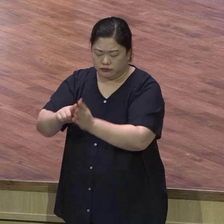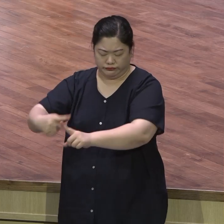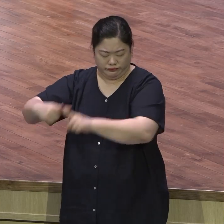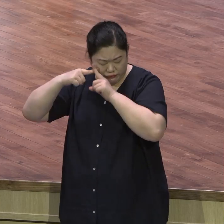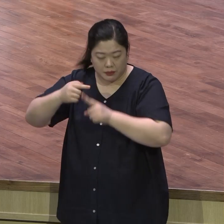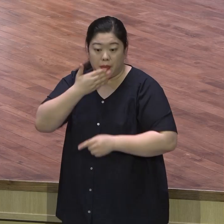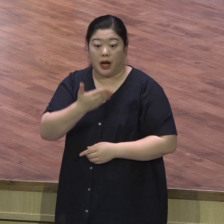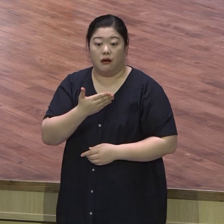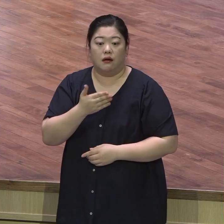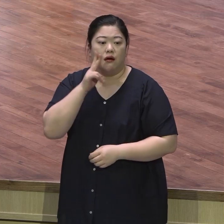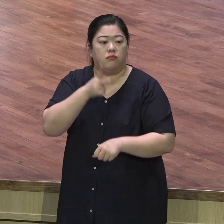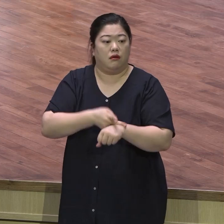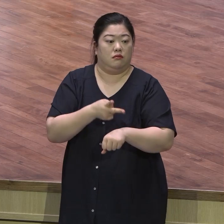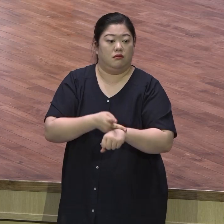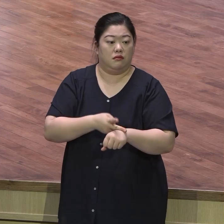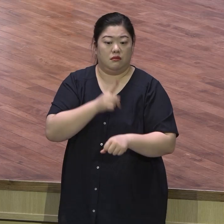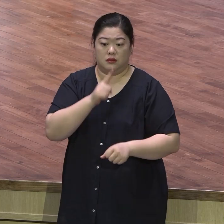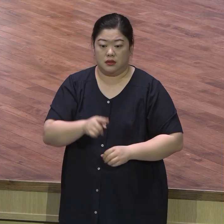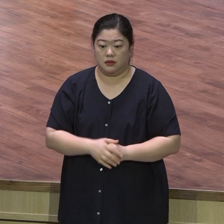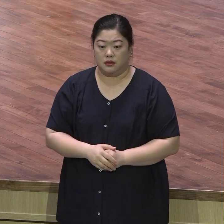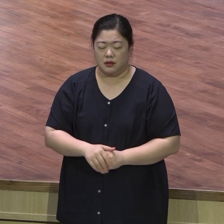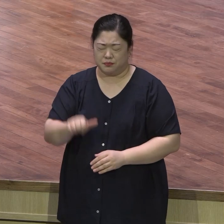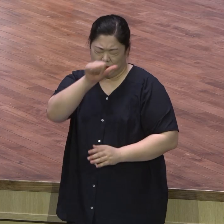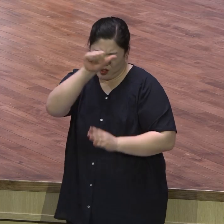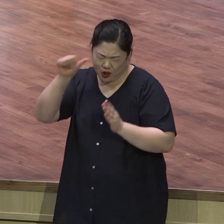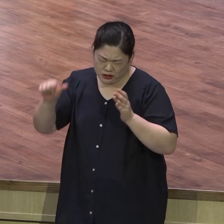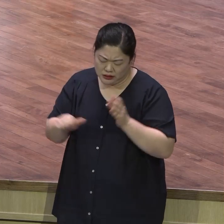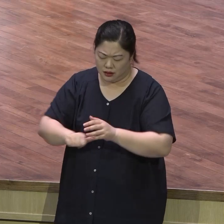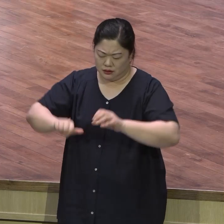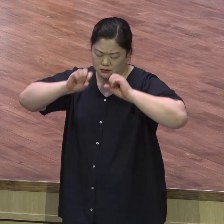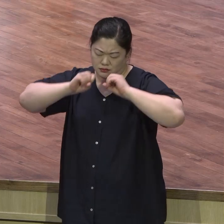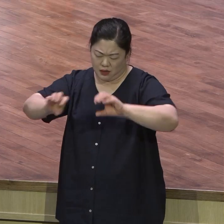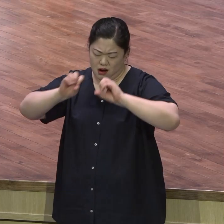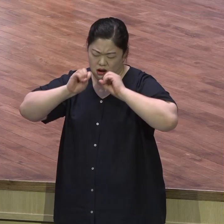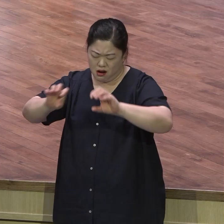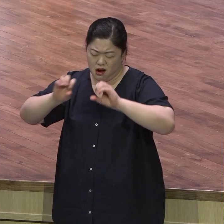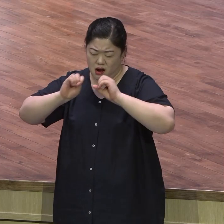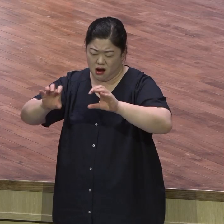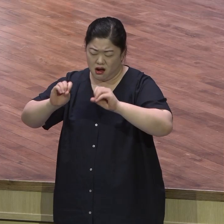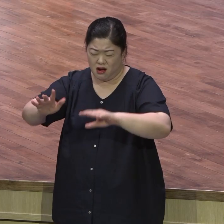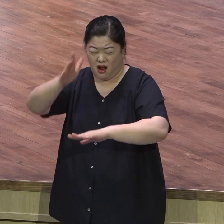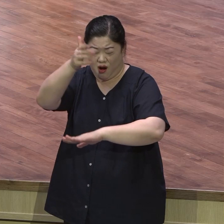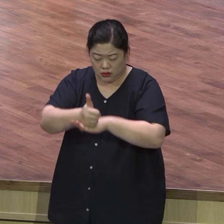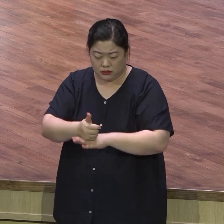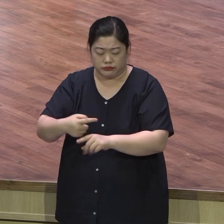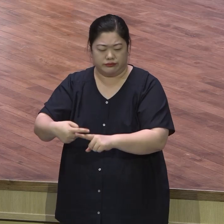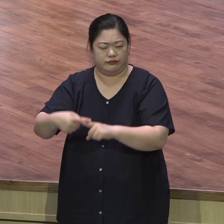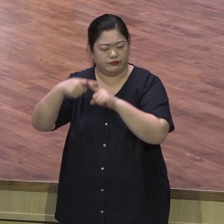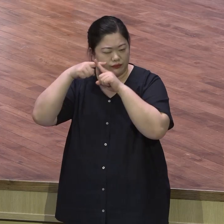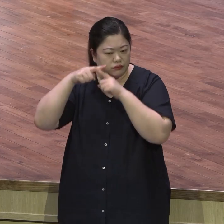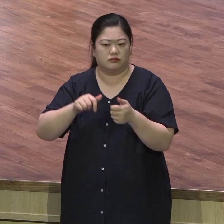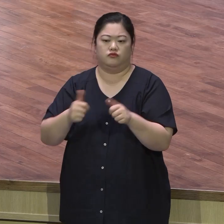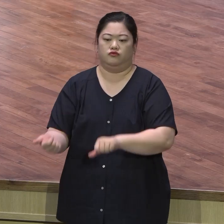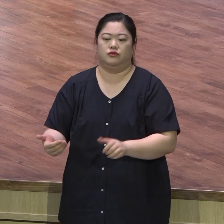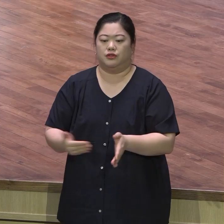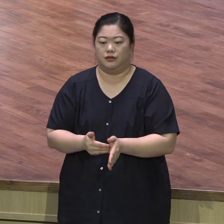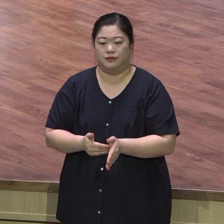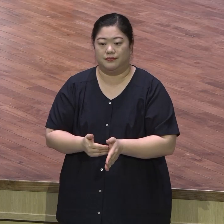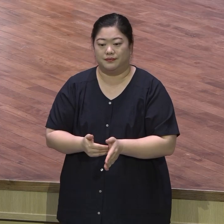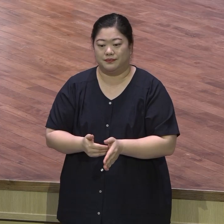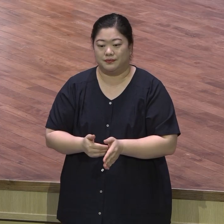평생을 전도하고 평생을 순교하다가 결국은 마지막에는 순교했습니다. 그 정도로